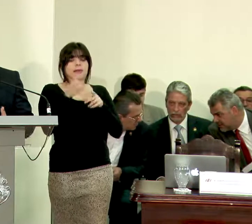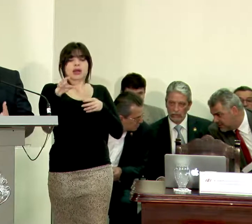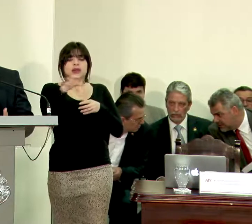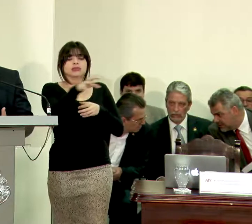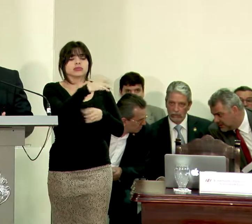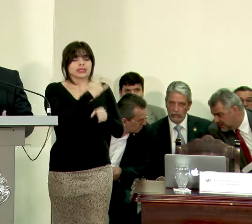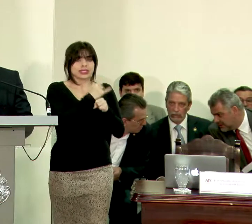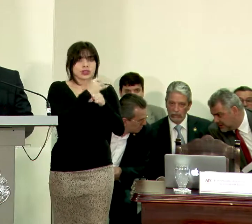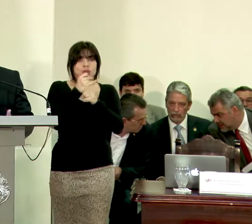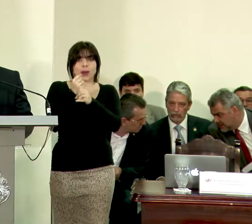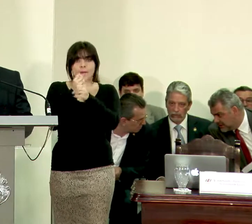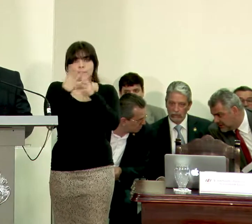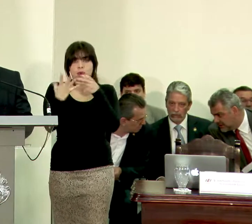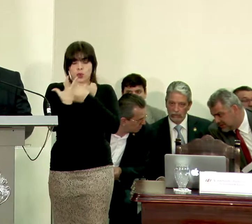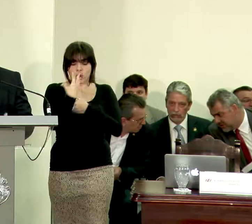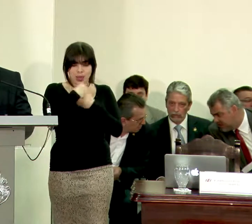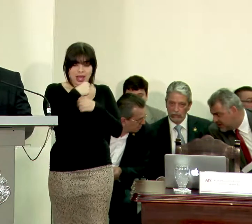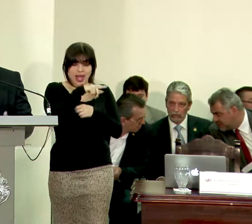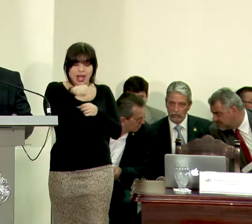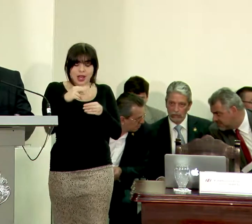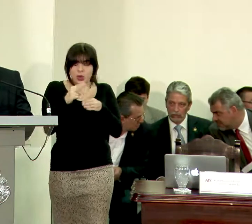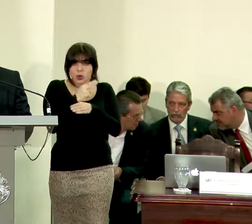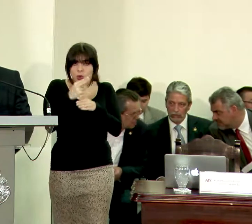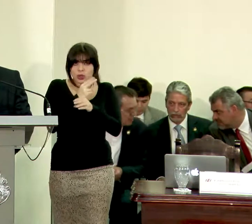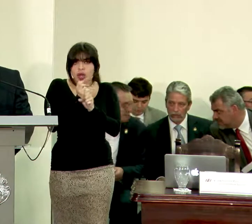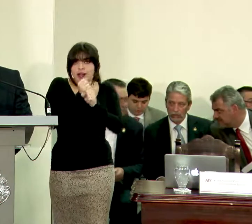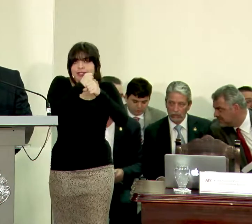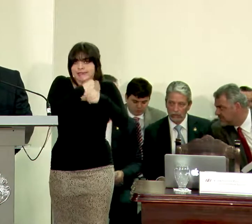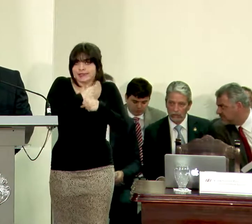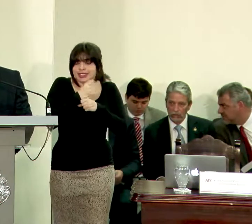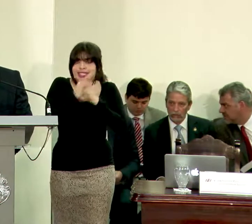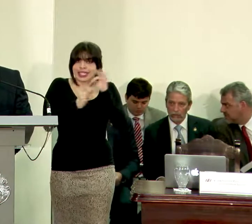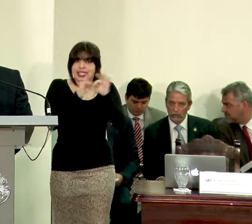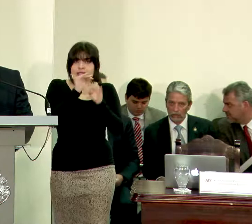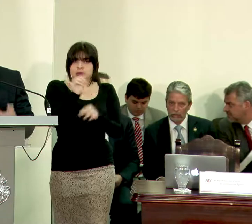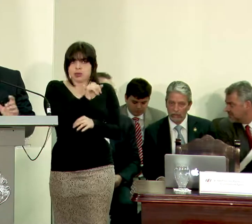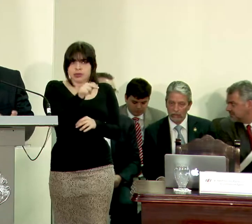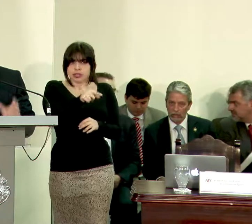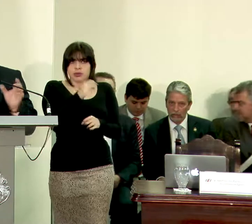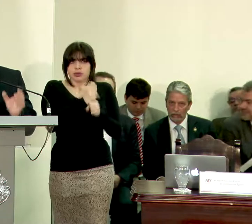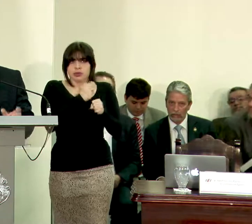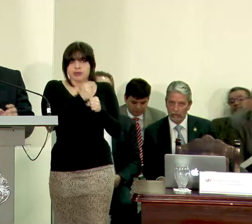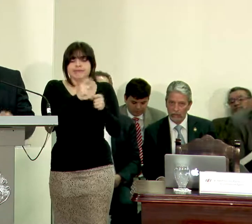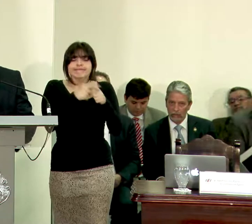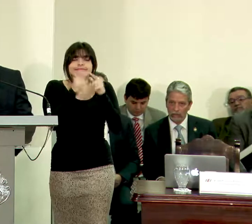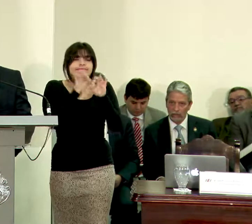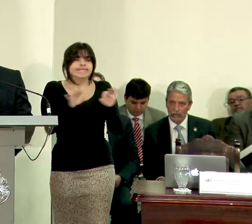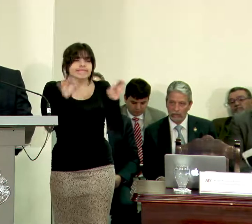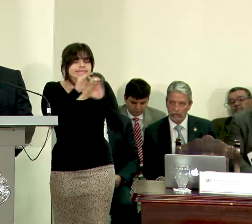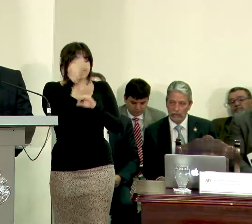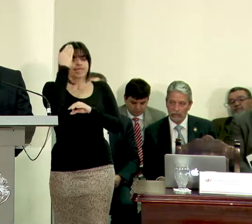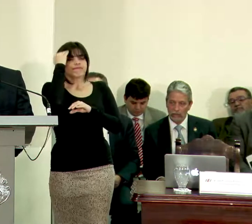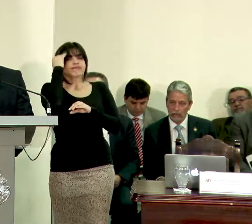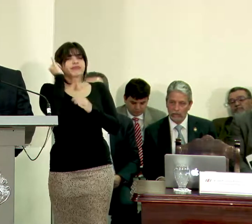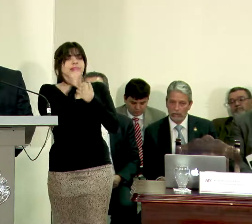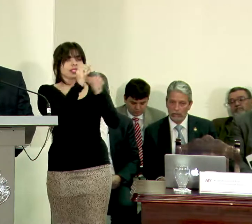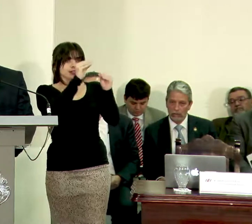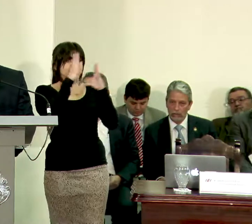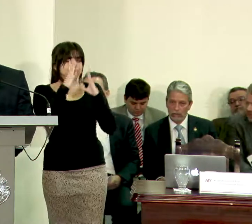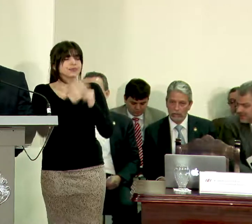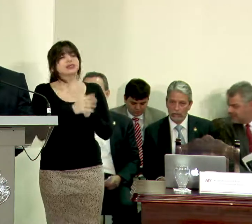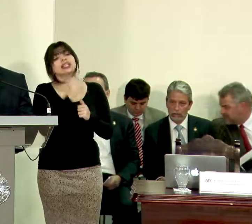entidades del sector público que ejecutan obra de esta naturaleza. Entonces, importante tener ese punto de referencia